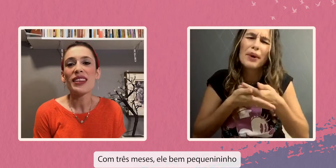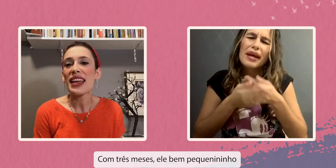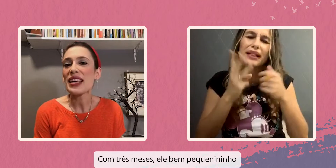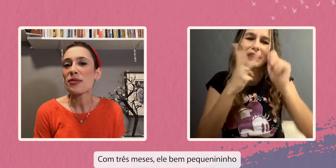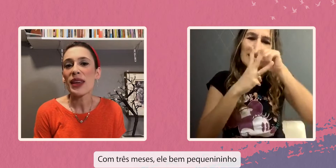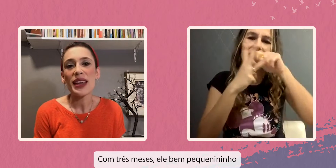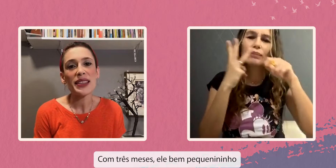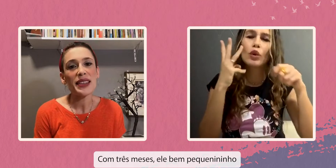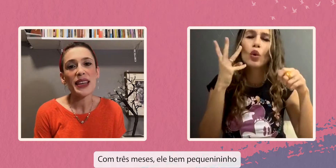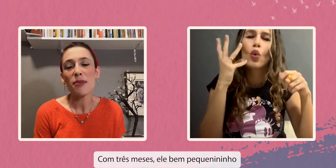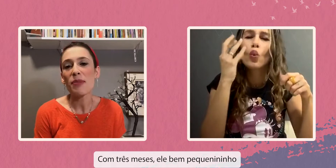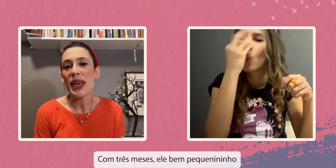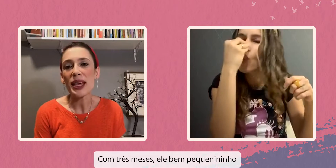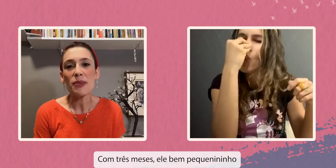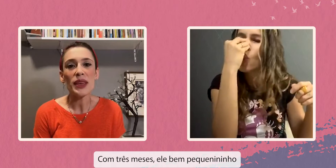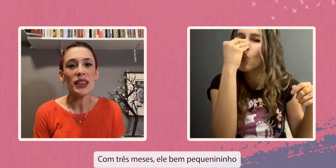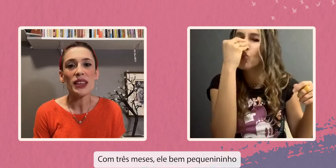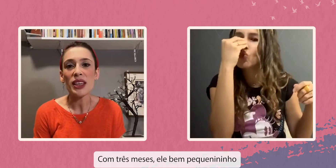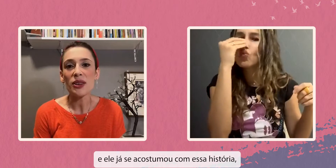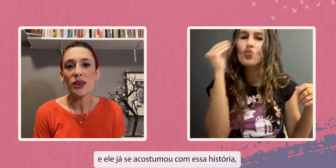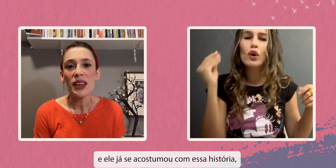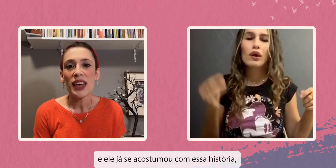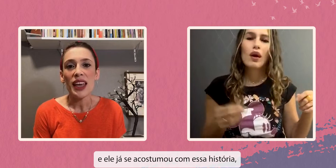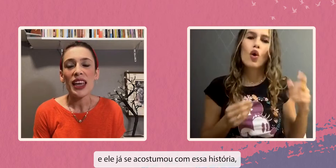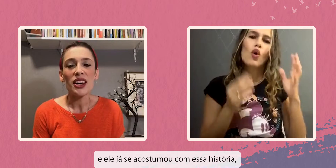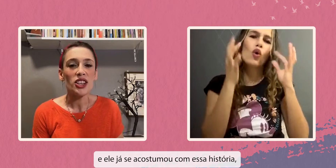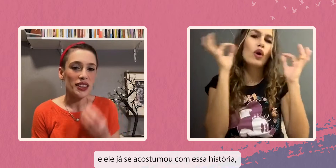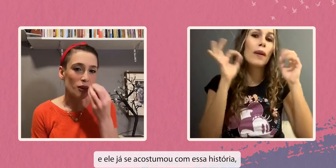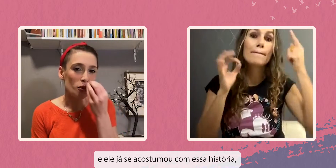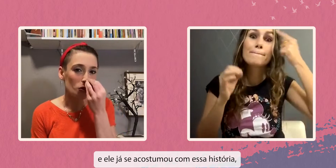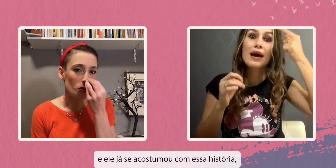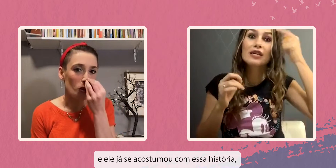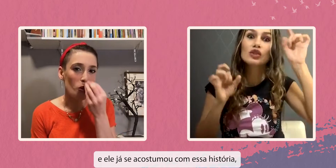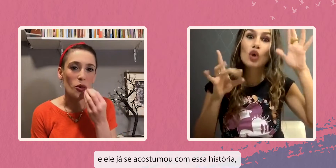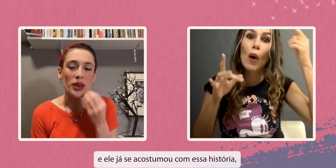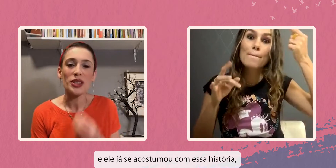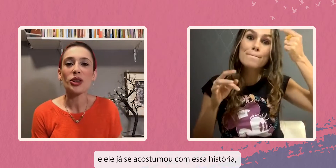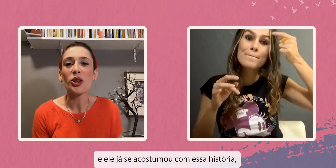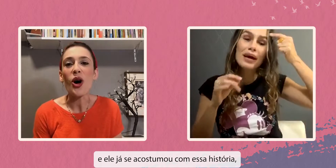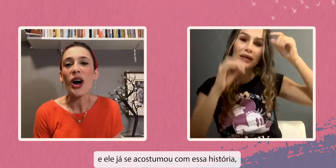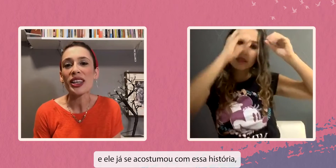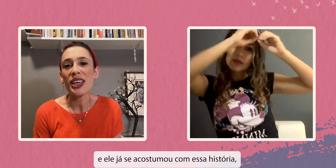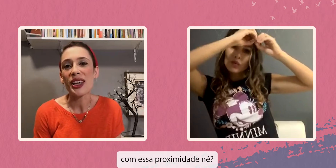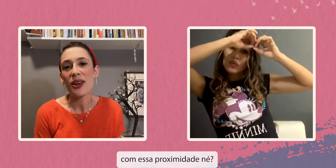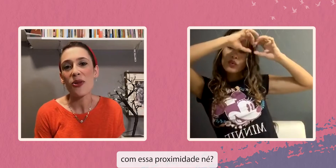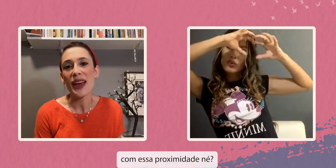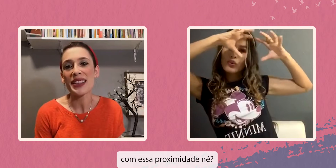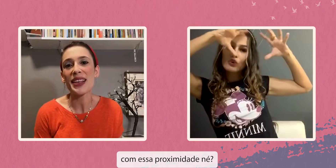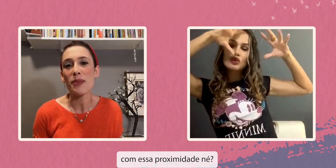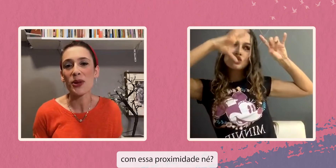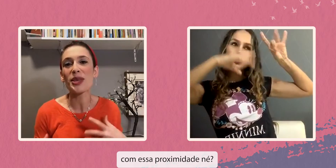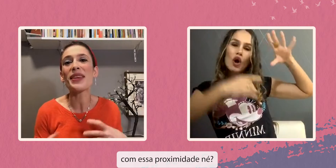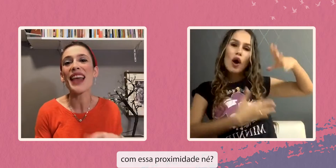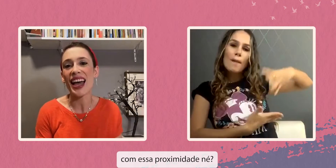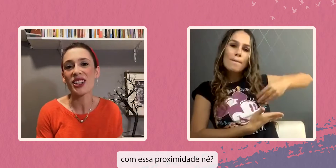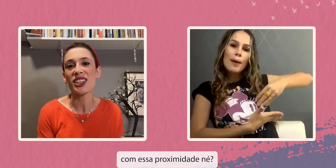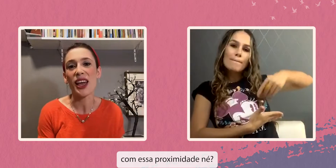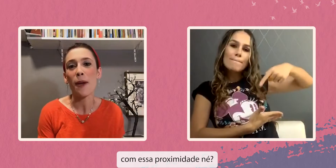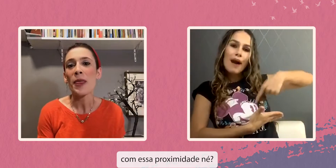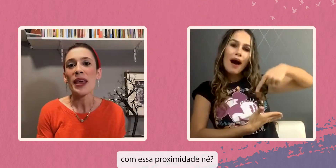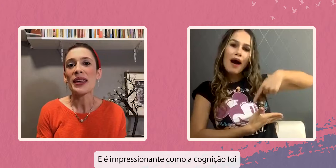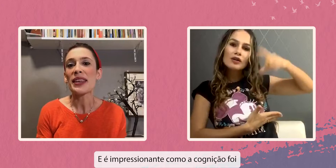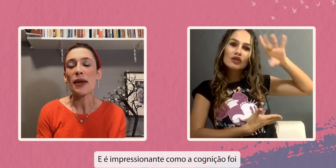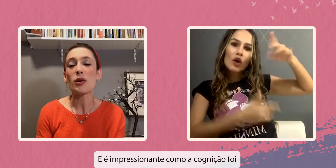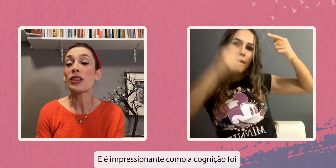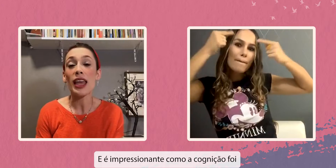Com 3 meses, ele bem pequenininho, ele já se acostumou com essa proximidade,